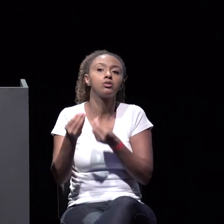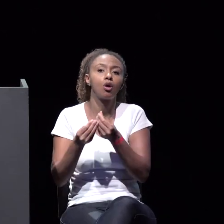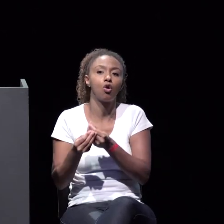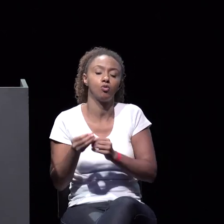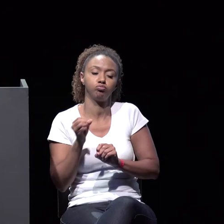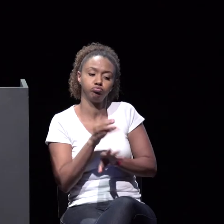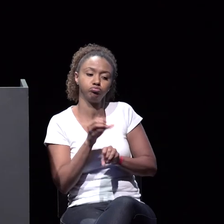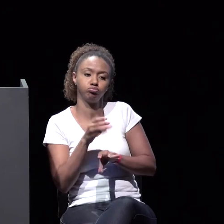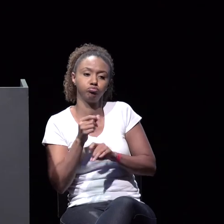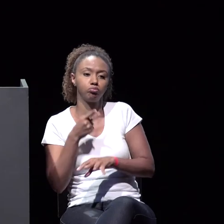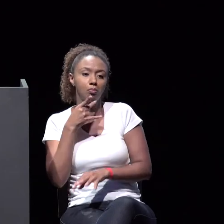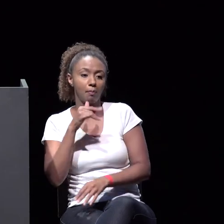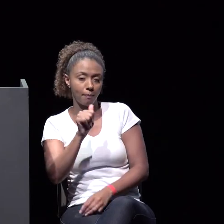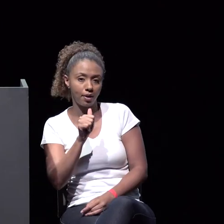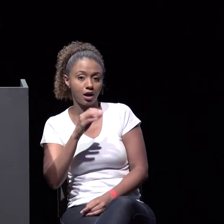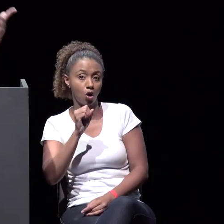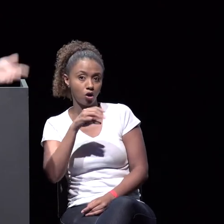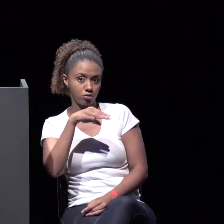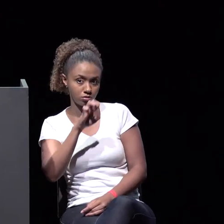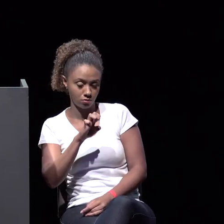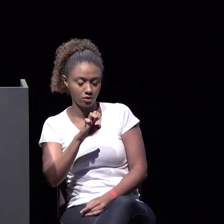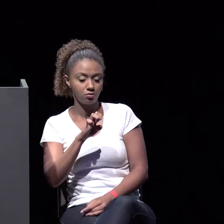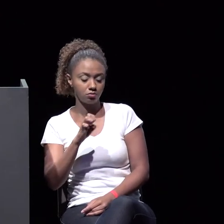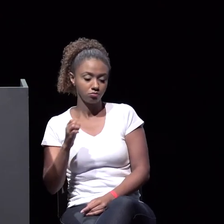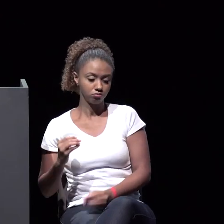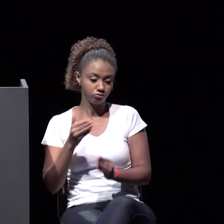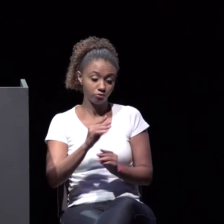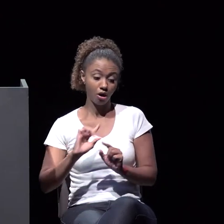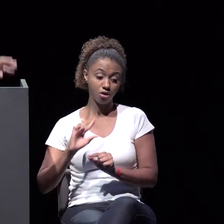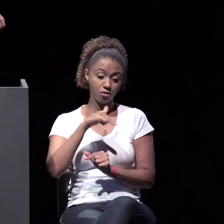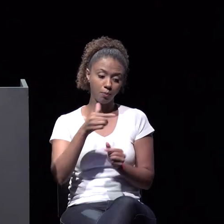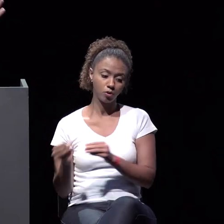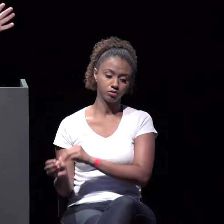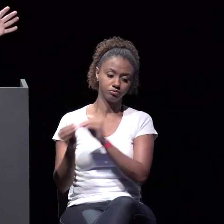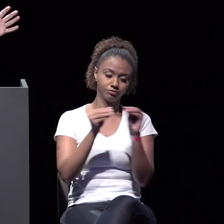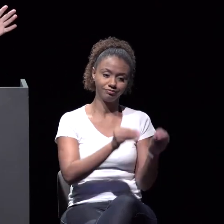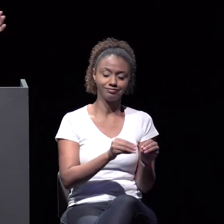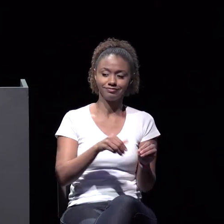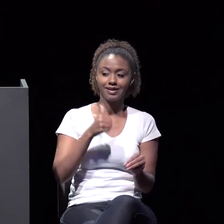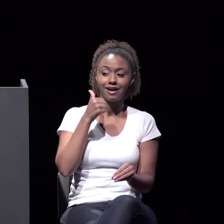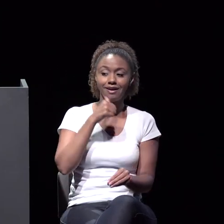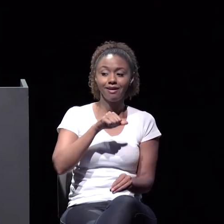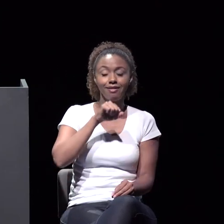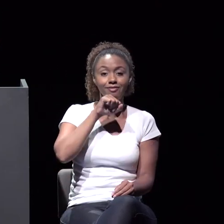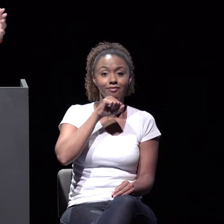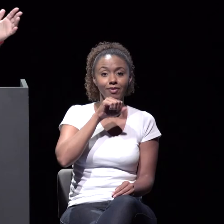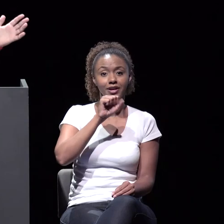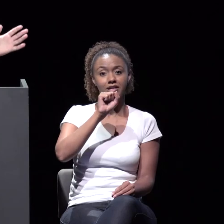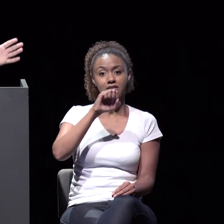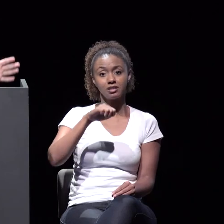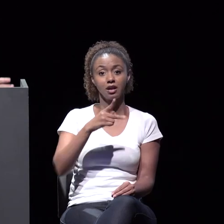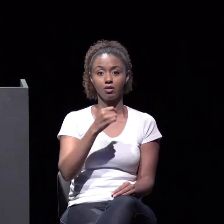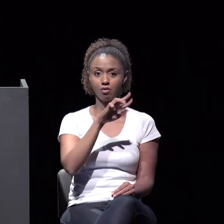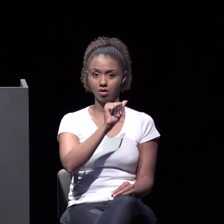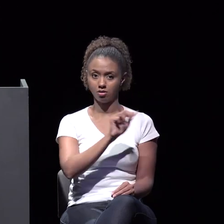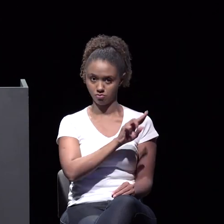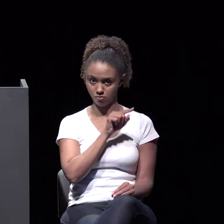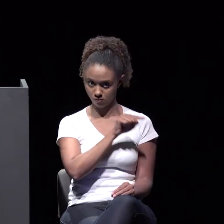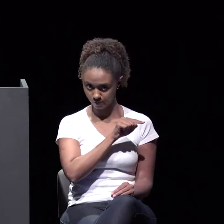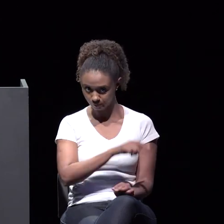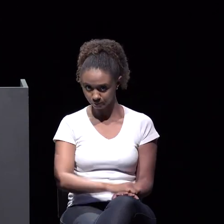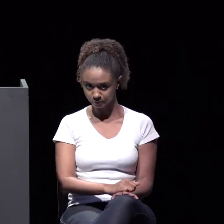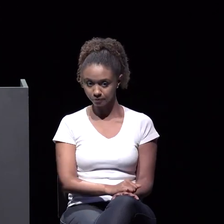do falecimento do pai cosme ele chega nas mãos de uma senhora e uma senhora aqui é foi mais é